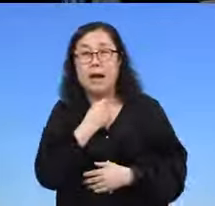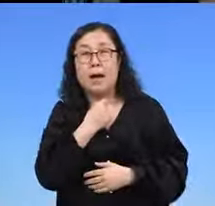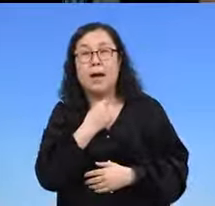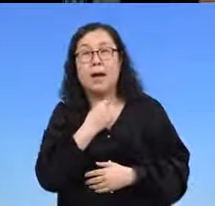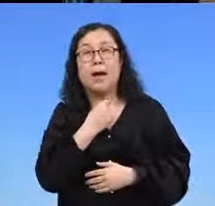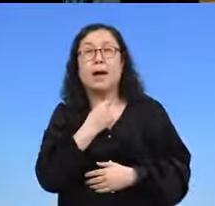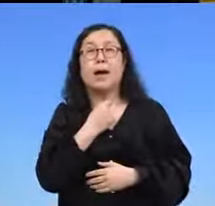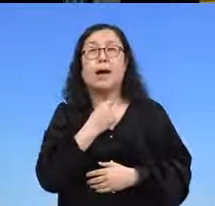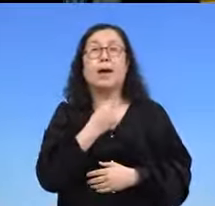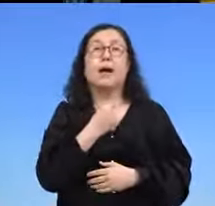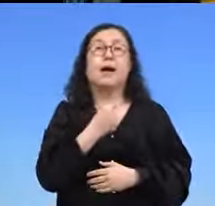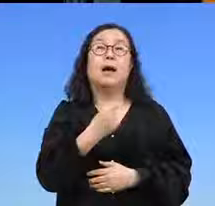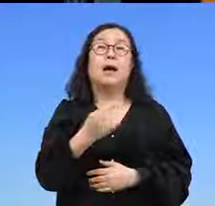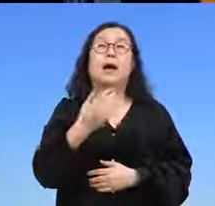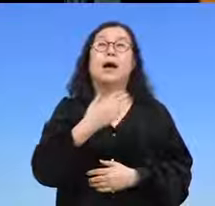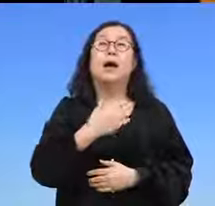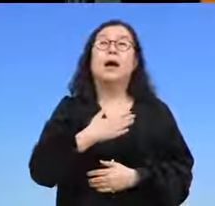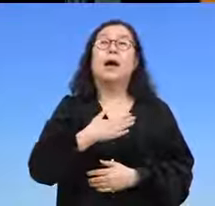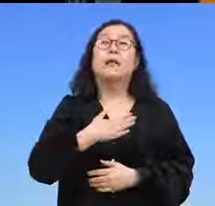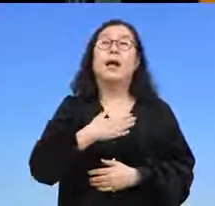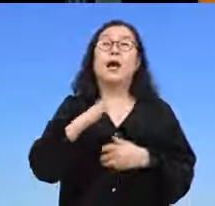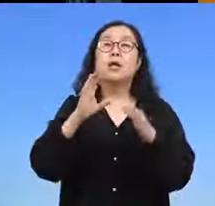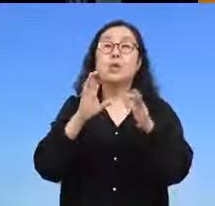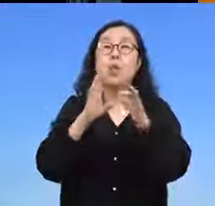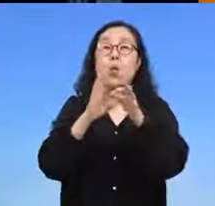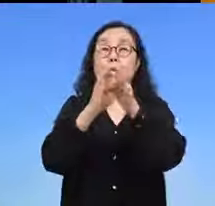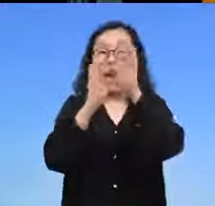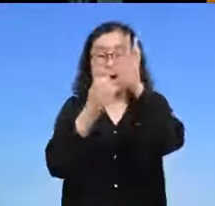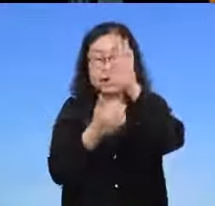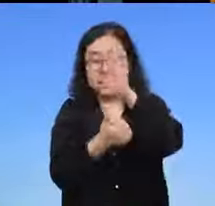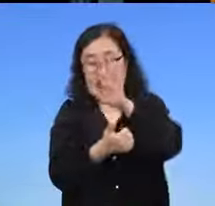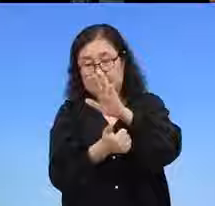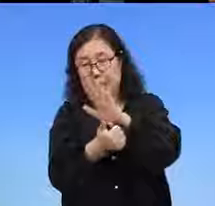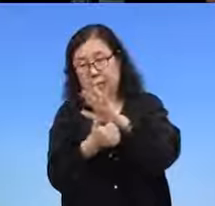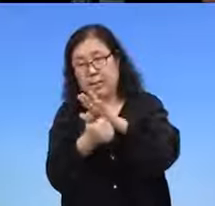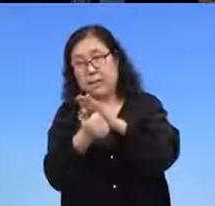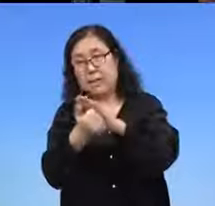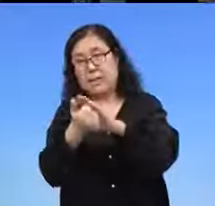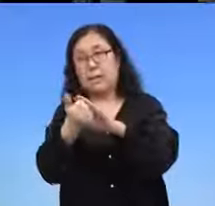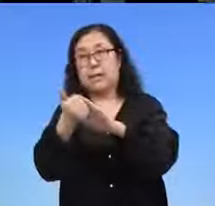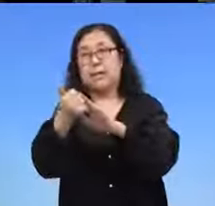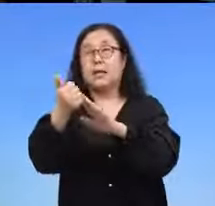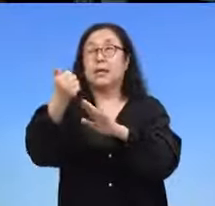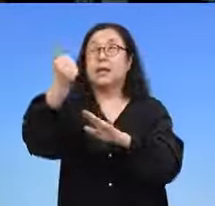이거 우리가 경험해야 합니다. 나의 소망이